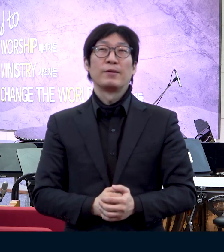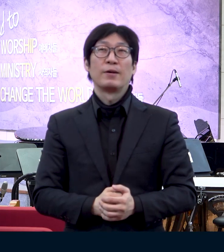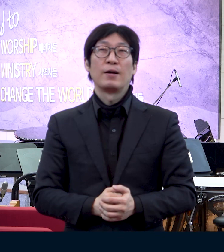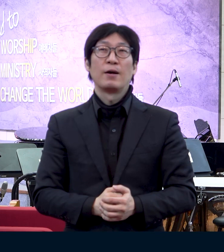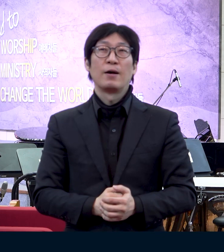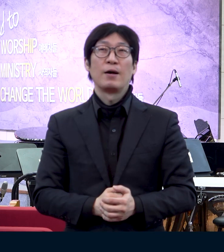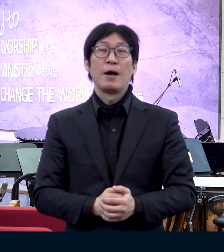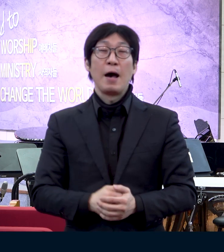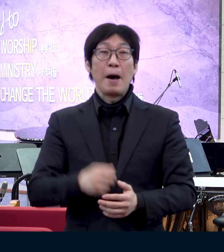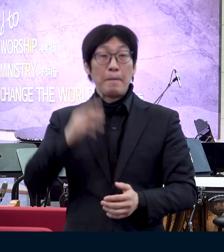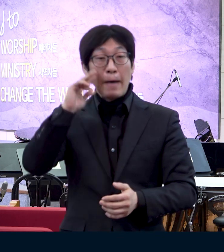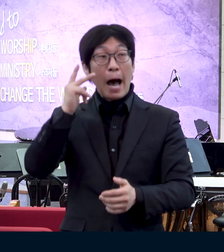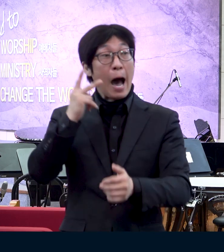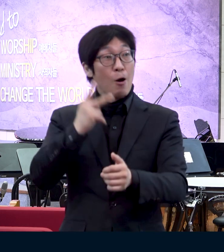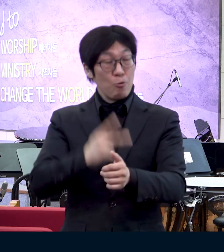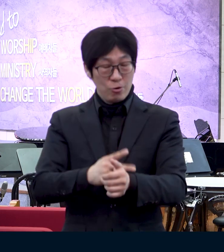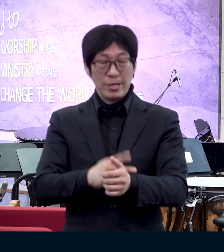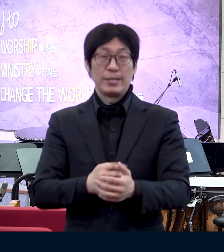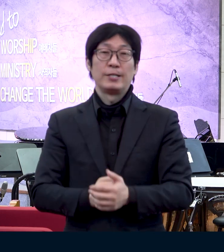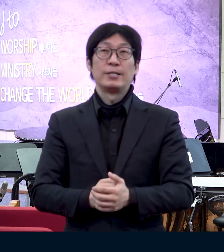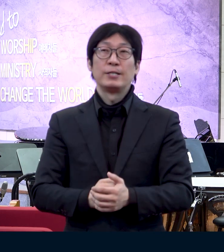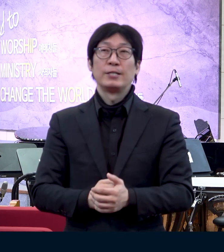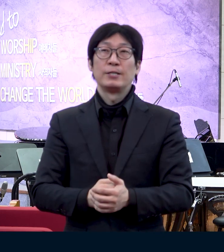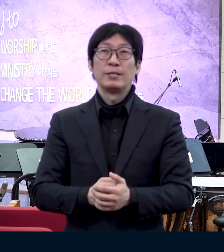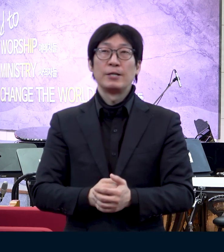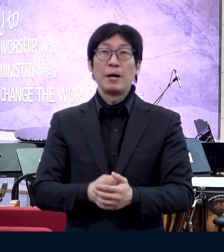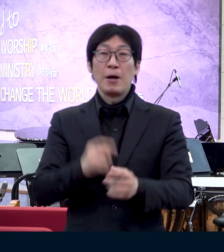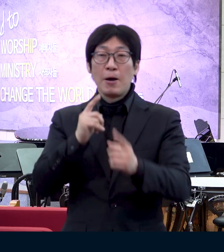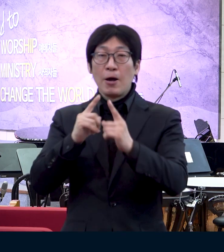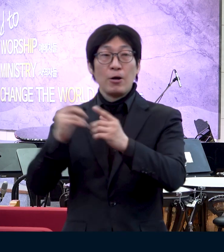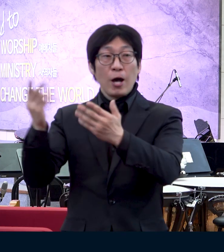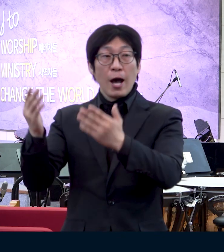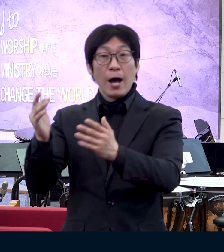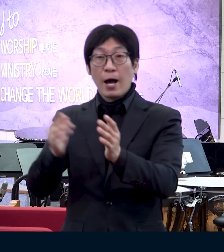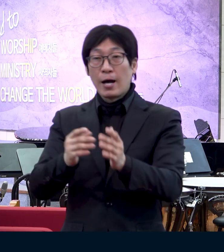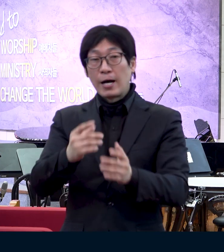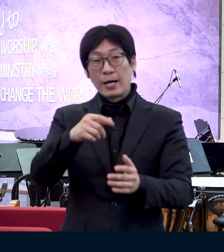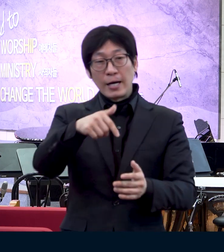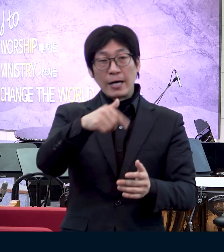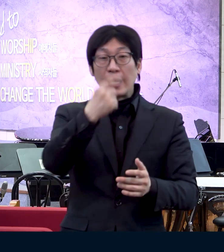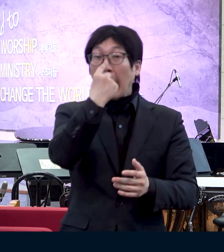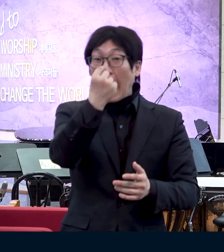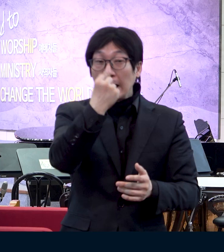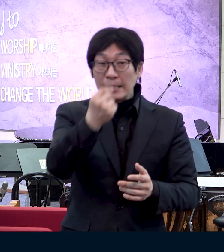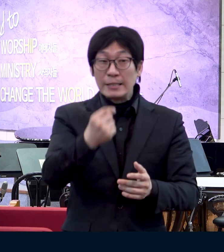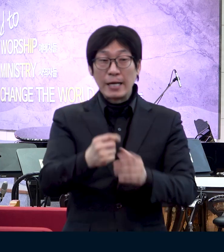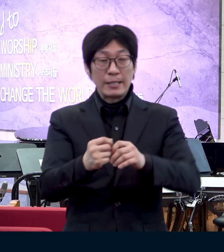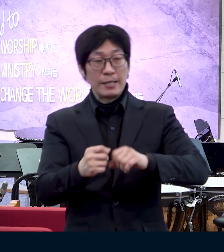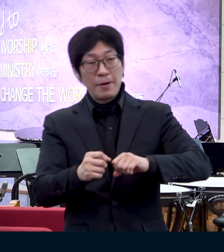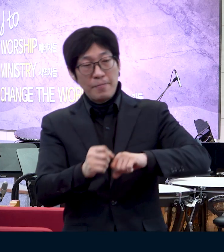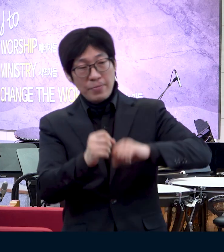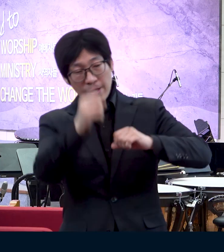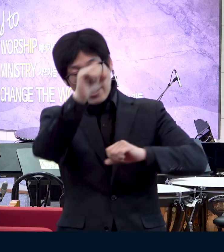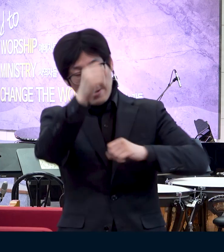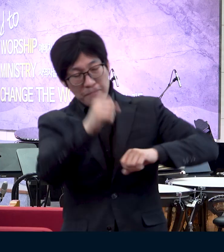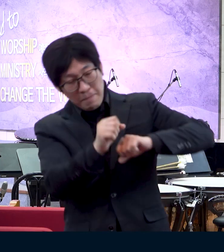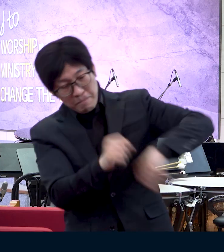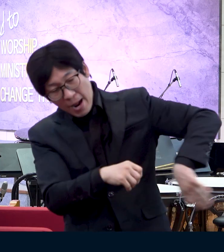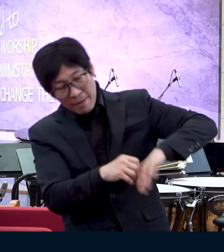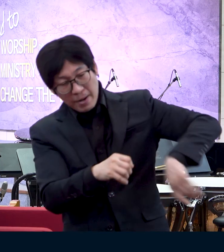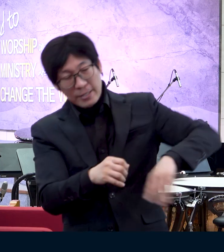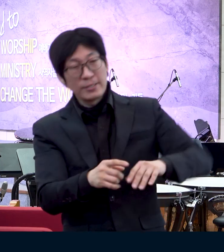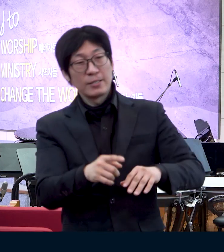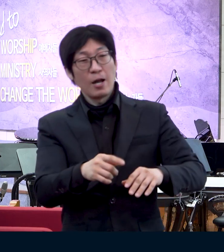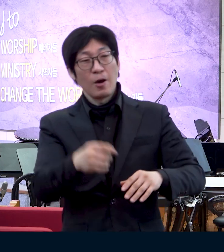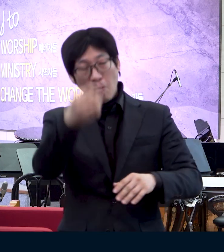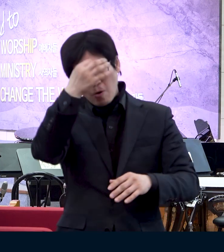것은 사도 바울에게 주님이 주신 말씀 그대로 가시채를 뒷발질하기가 내게 고생이라, 그런